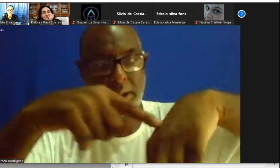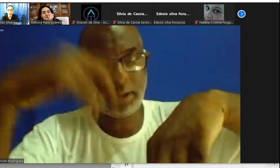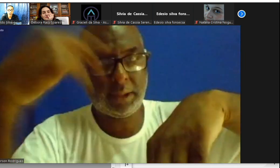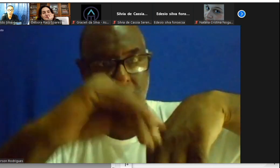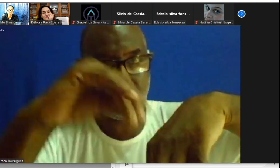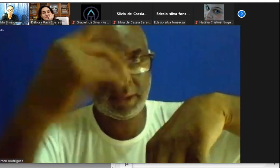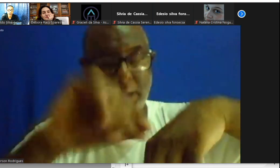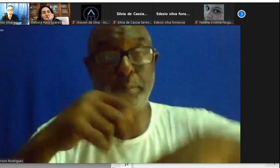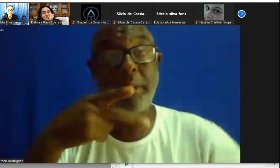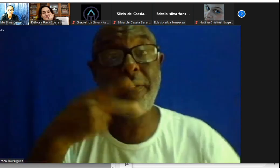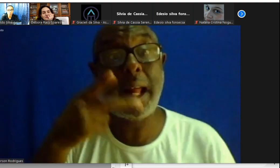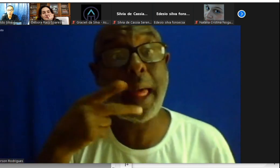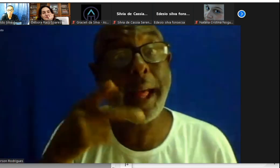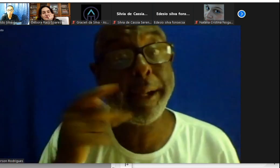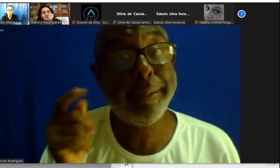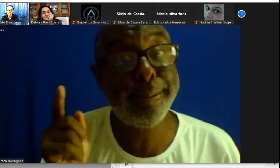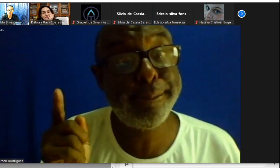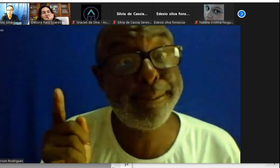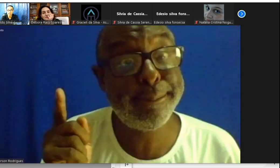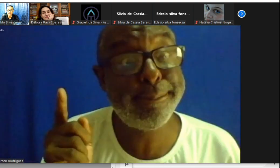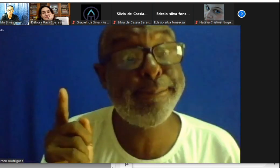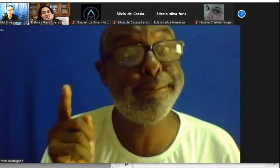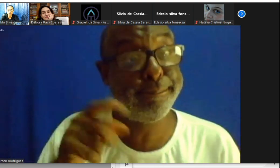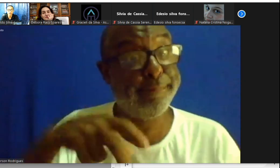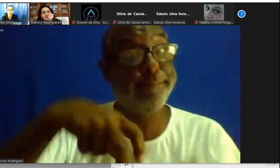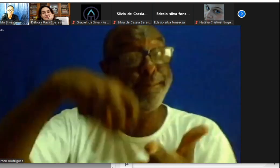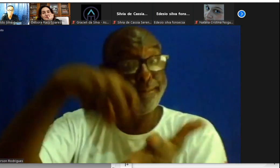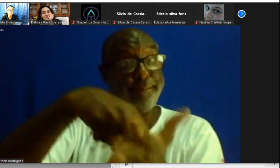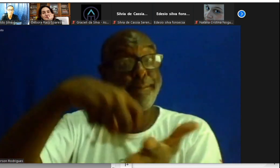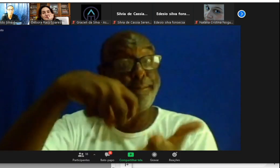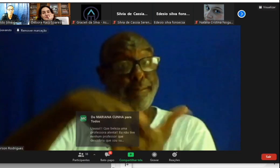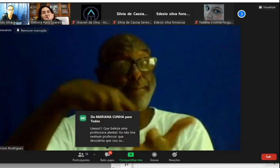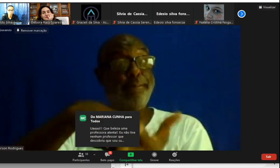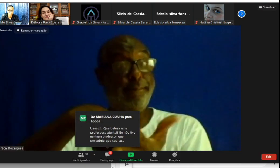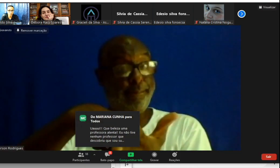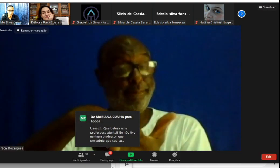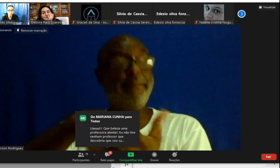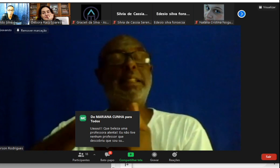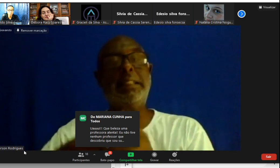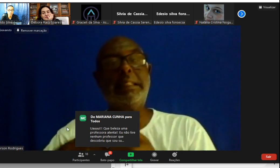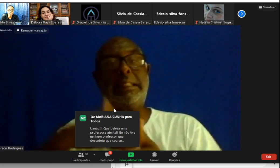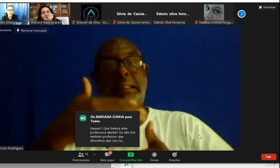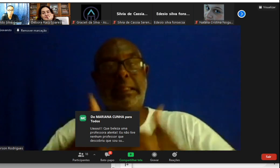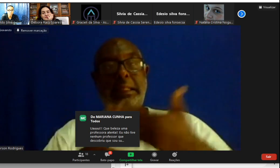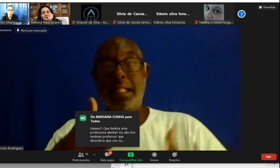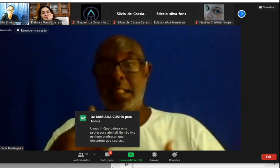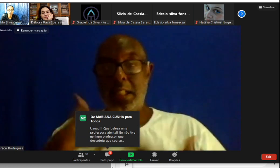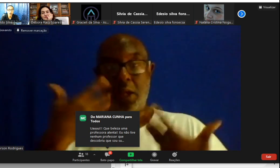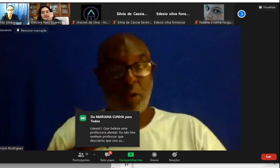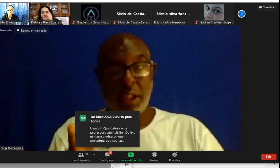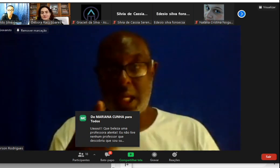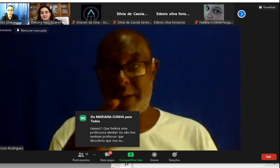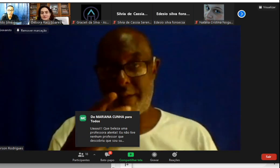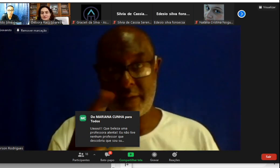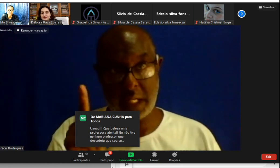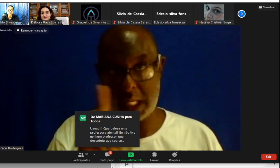comecei a não mais utilizar a língua de sinais, eu fui obrigado então a